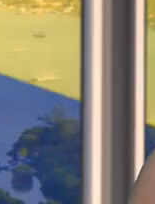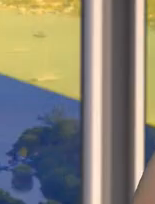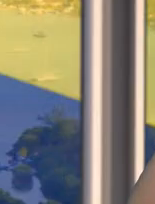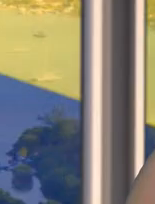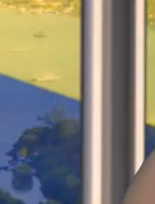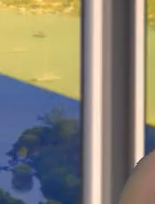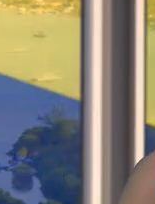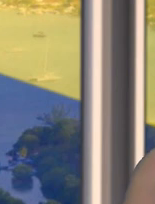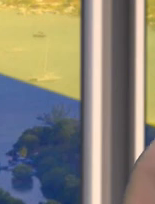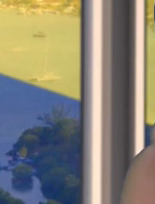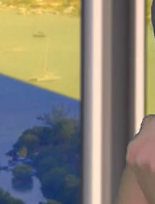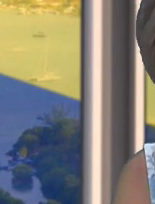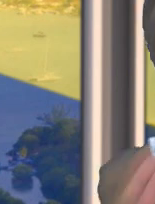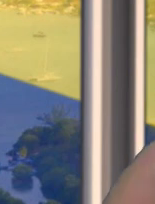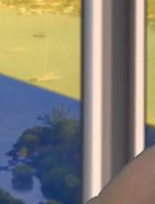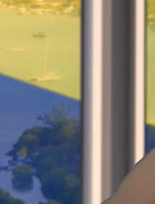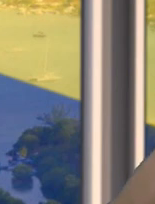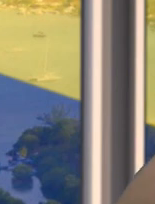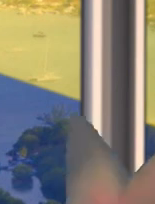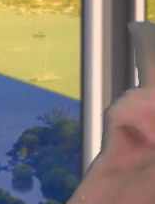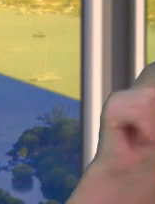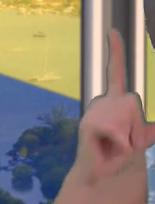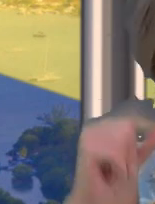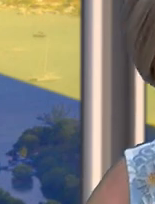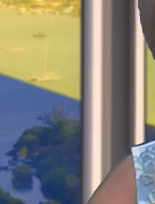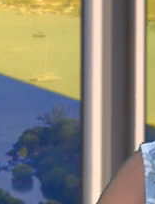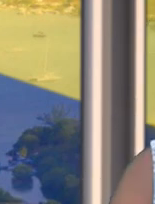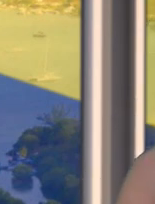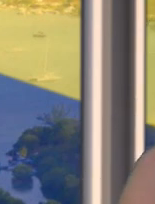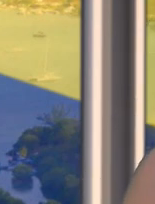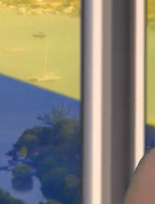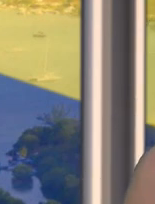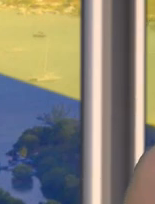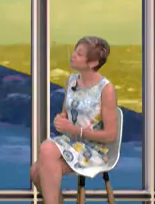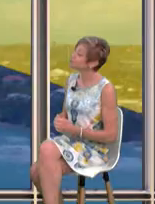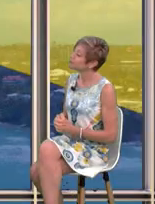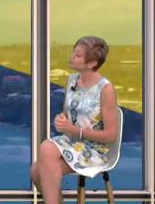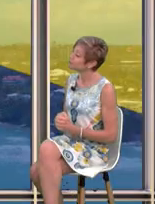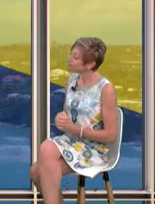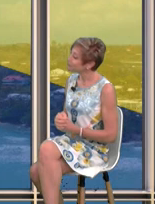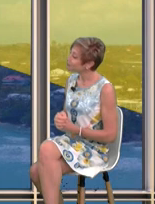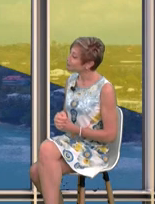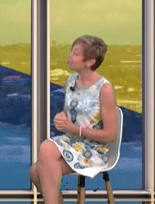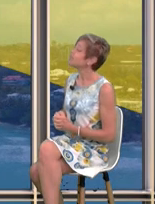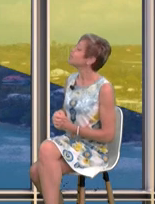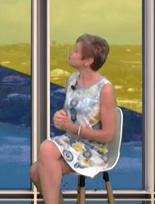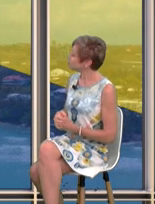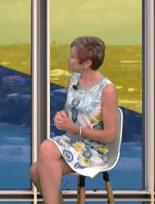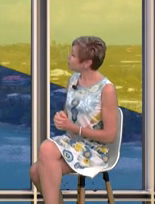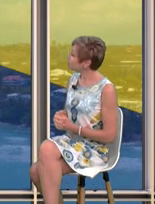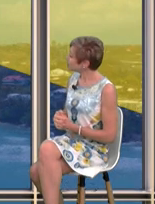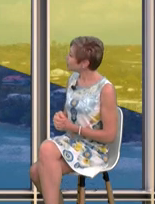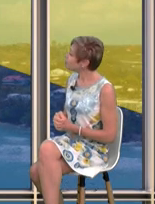maman lui dit ta faim, gâteau, maman, papa, etc. Donc au final, il vaut mieux commencer à signer avec son enfant que